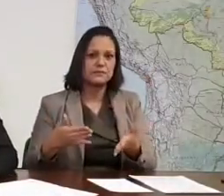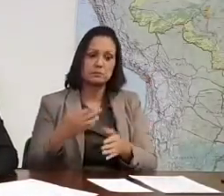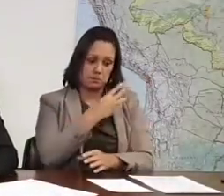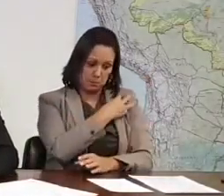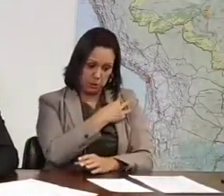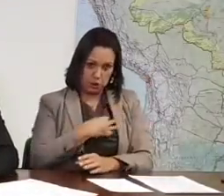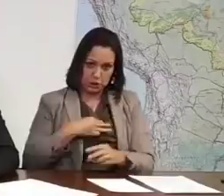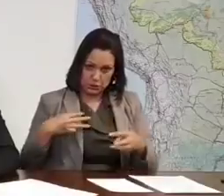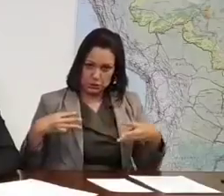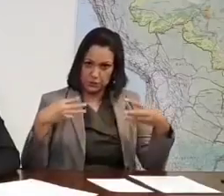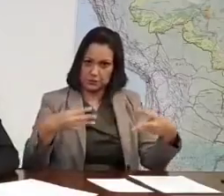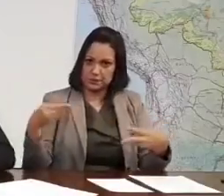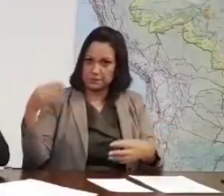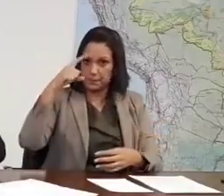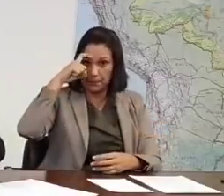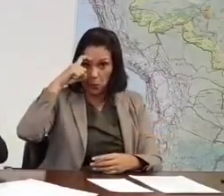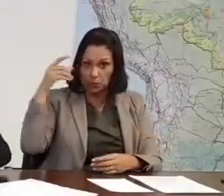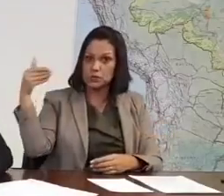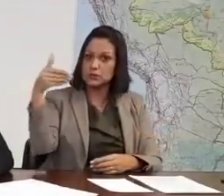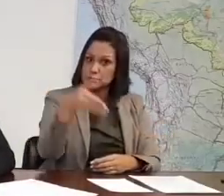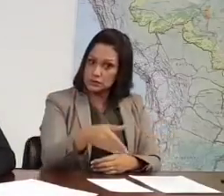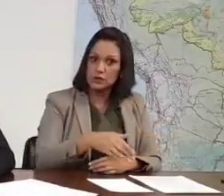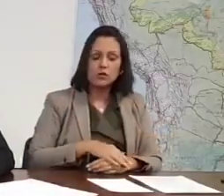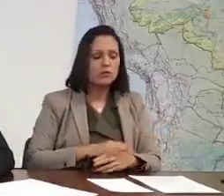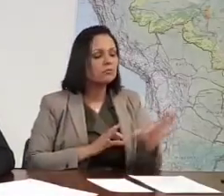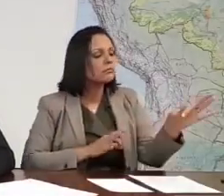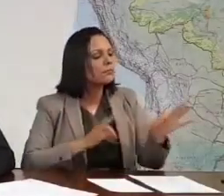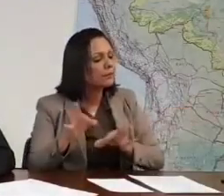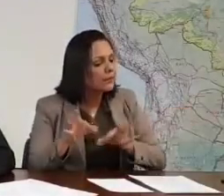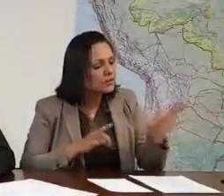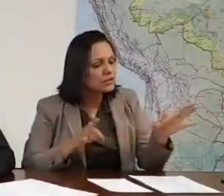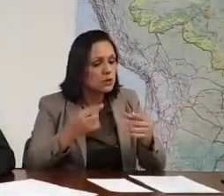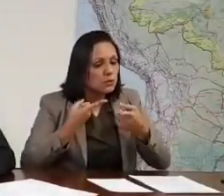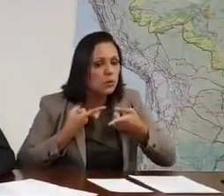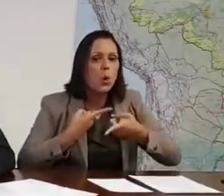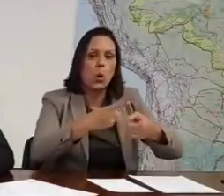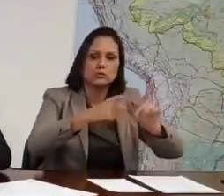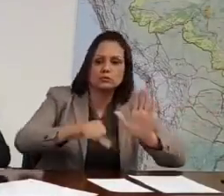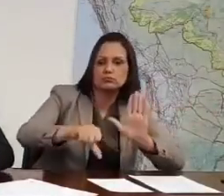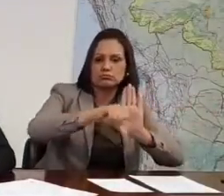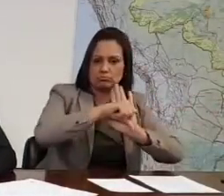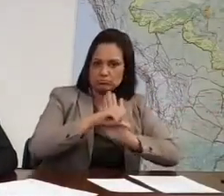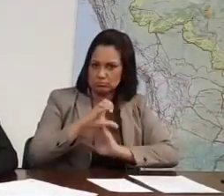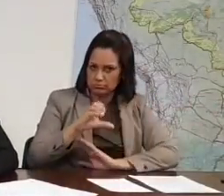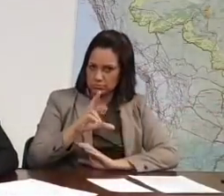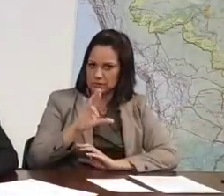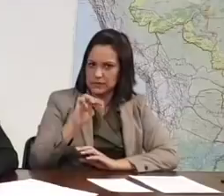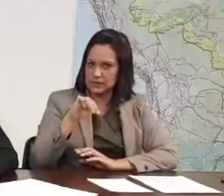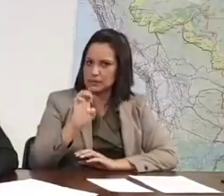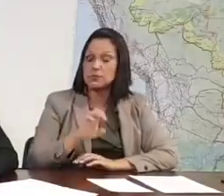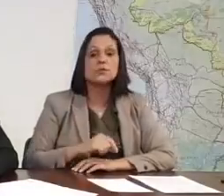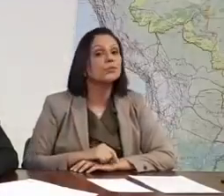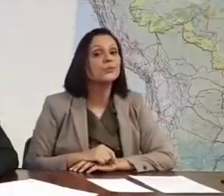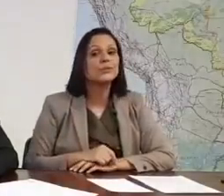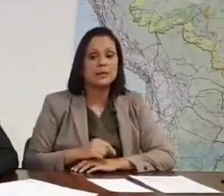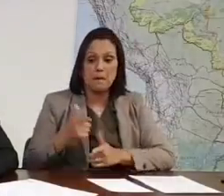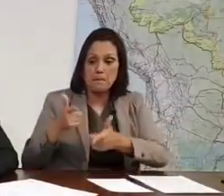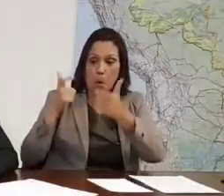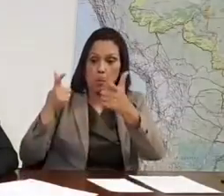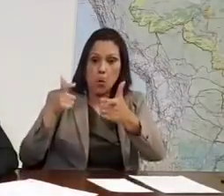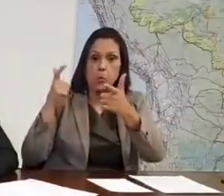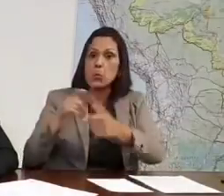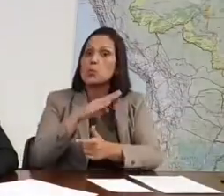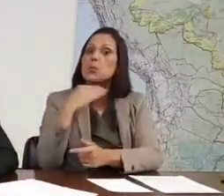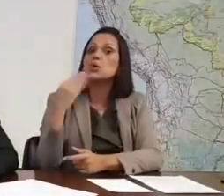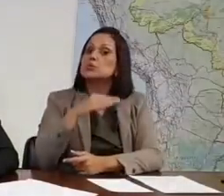chegou logo no comecinho de fevereiro, apresentou o projeto anticrime, né? E tivemos uma redução de 24% no